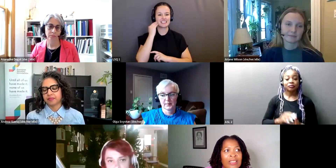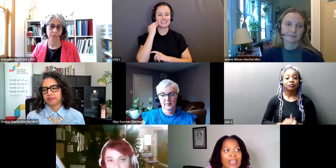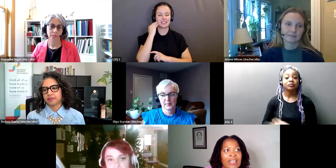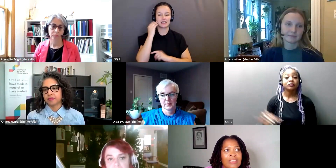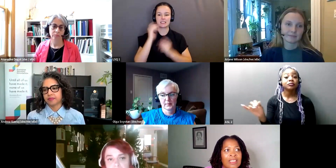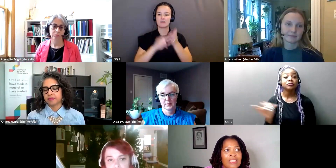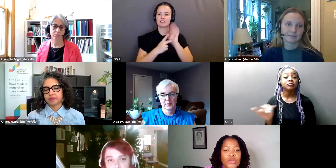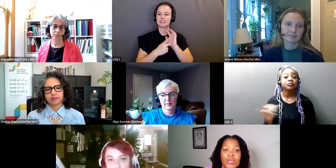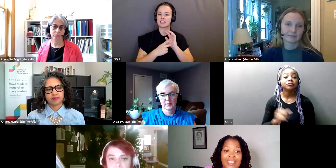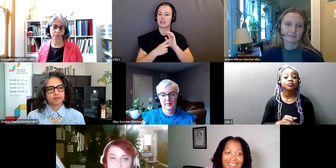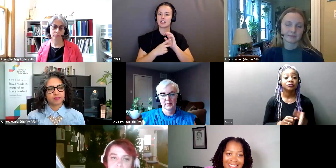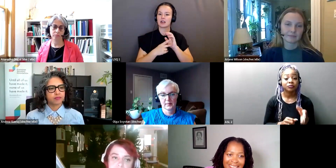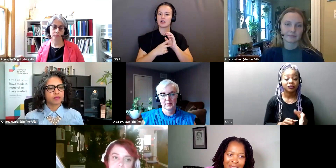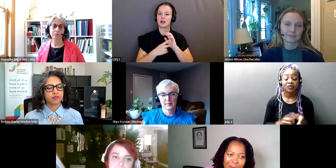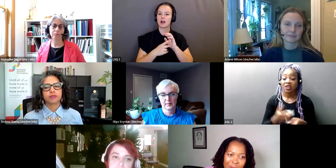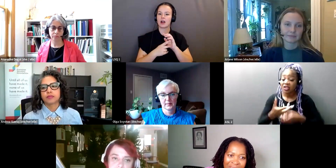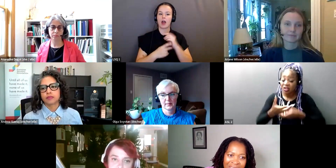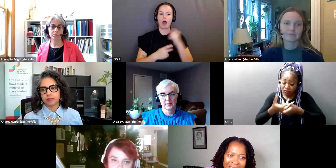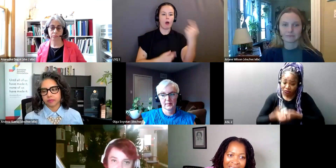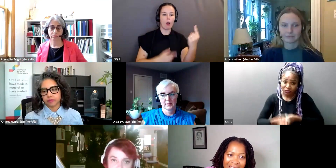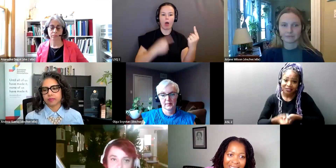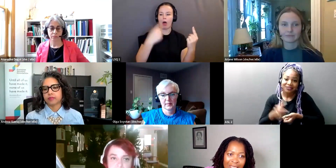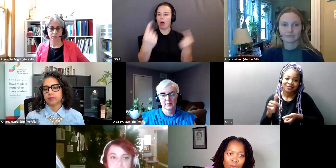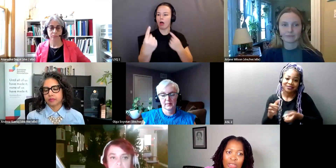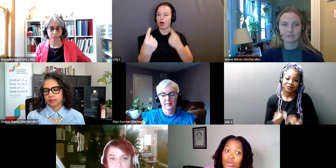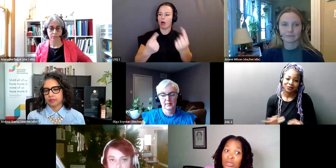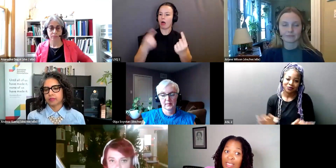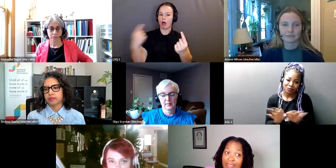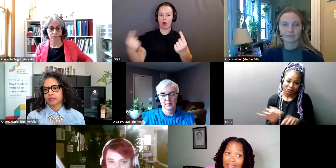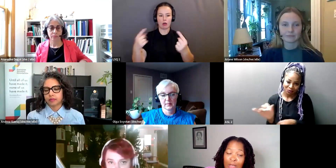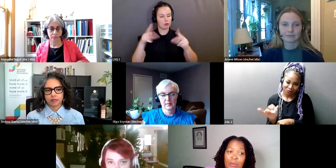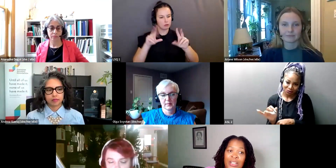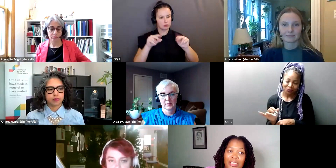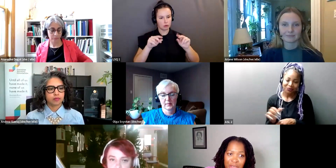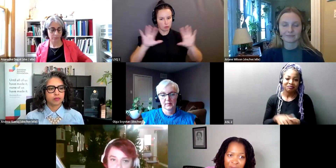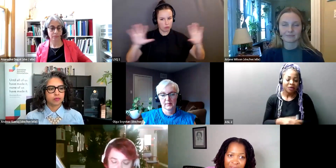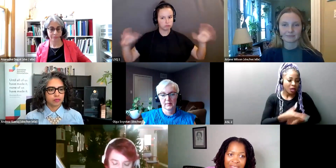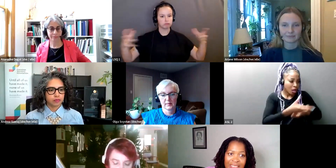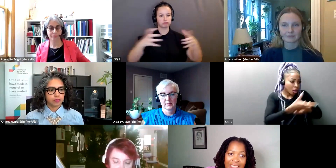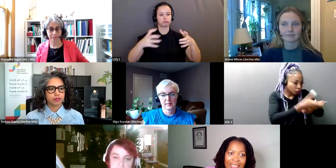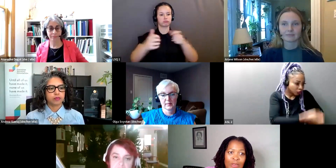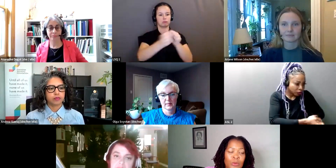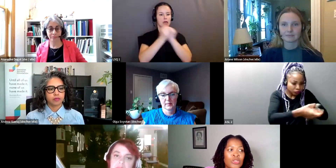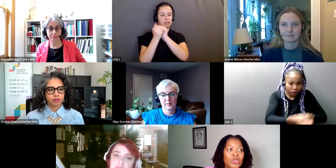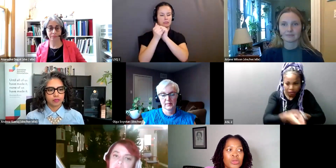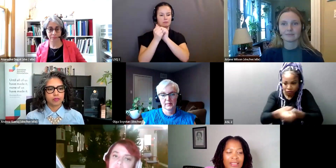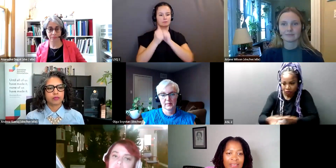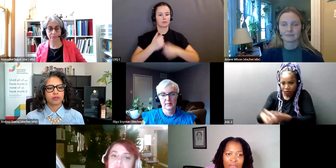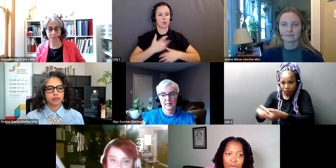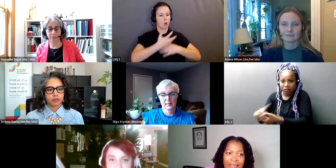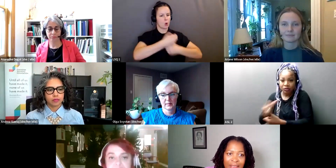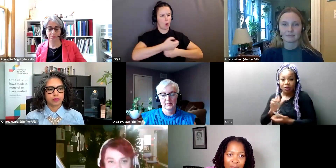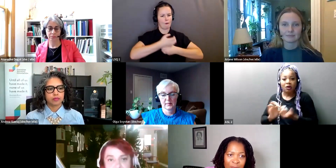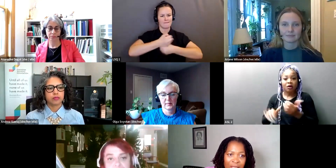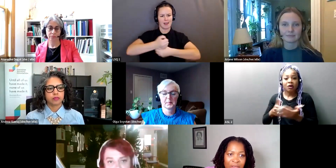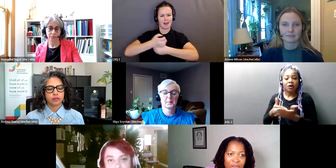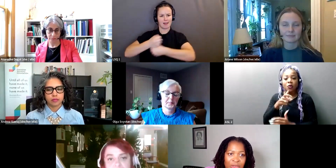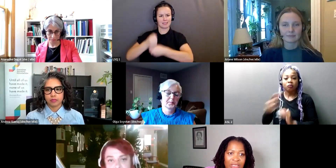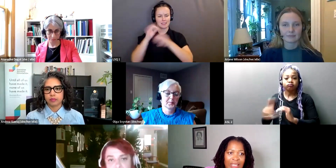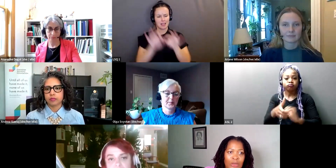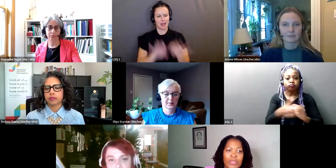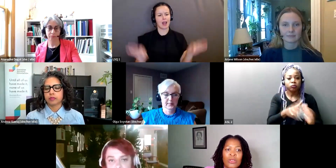pas question de chacune d'entre nous, mais de nous toutes. La confiance est très importante. Nous faisons confiance à